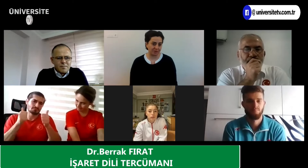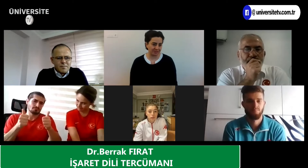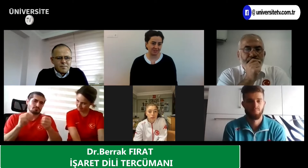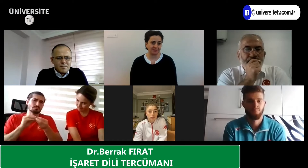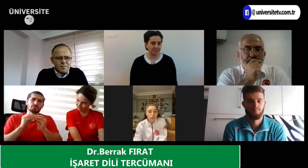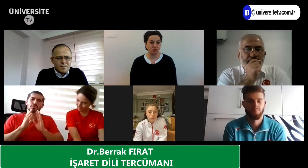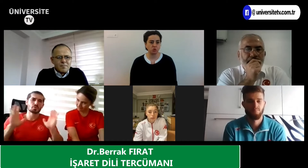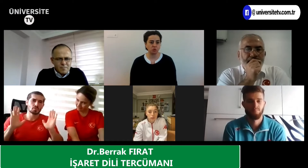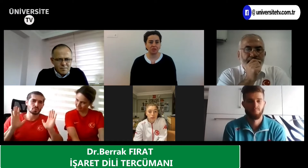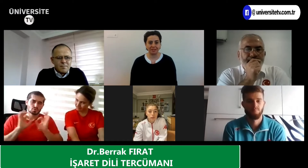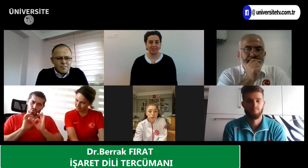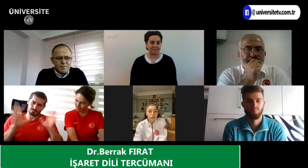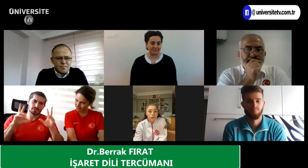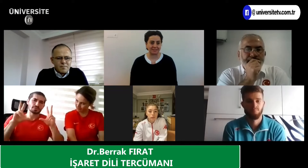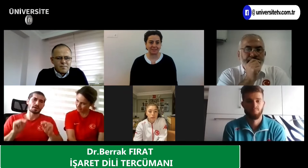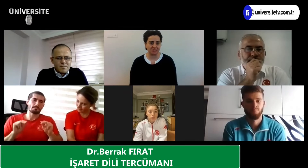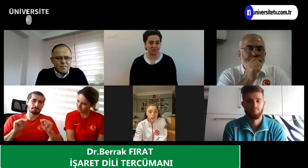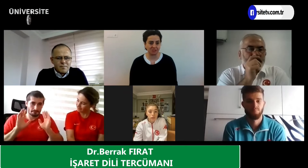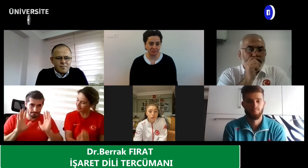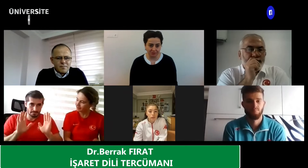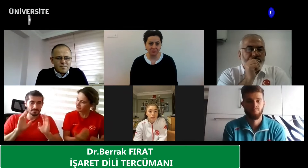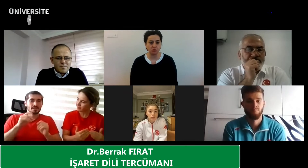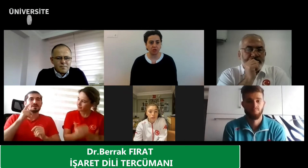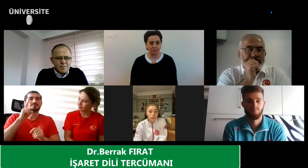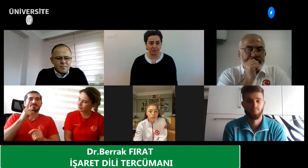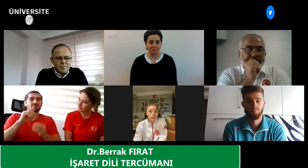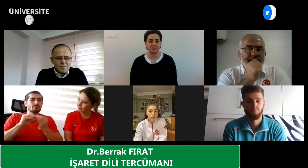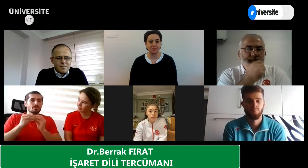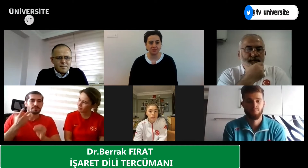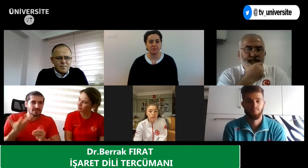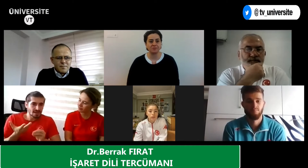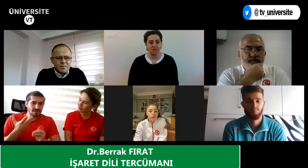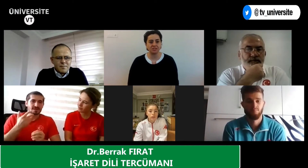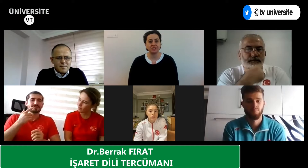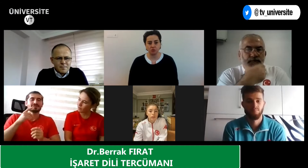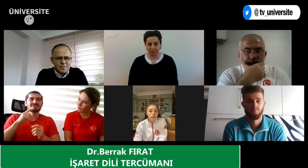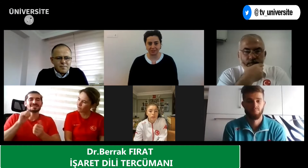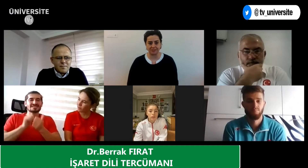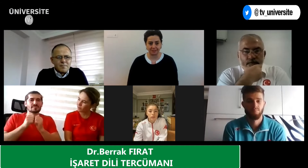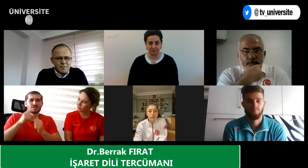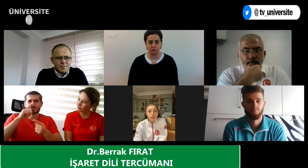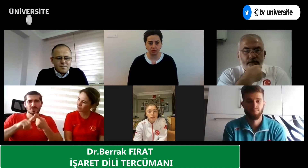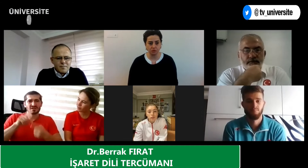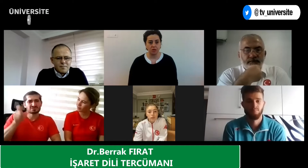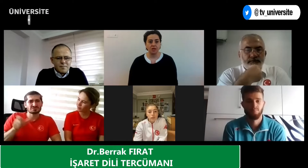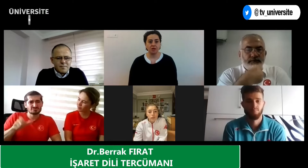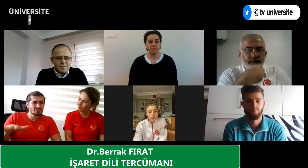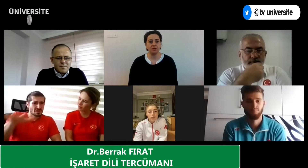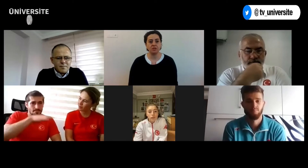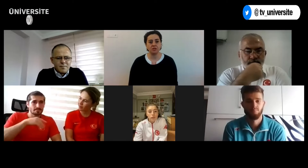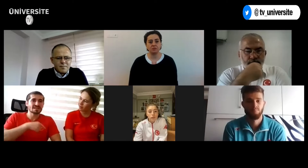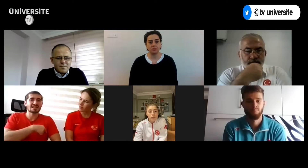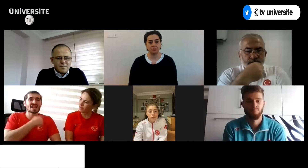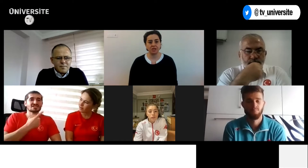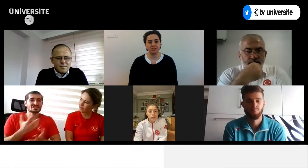açıdan süper bir destek. Federasyonundan gelen destekle ilgili hiçbir sıkıntımız yok. Kamplarımızdır, malzememizdir, her şeyi çok iyi destek alıyoruz.